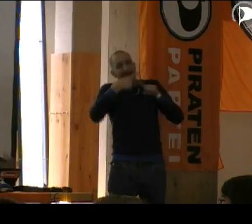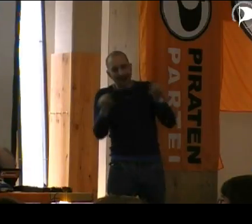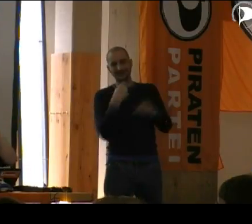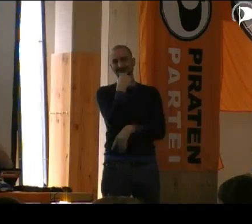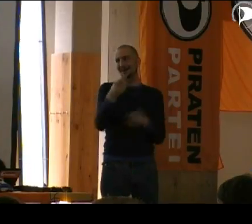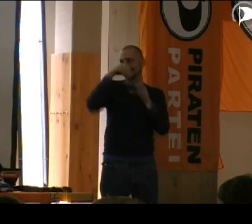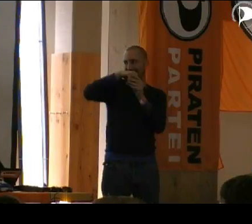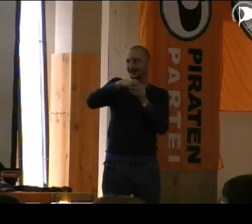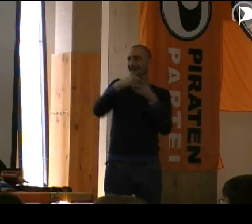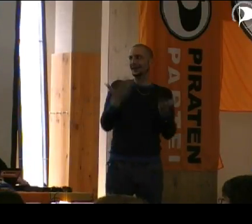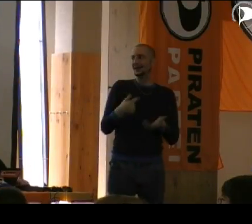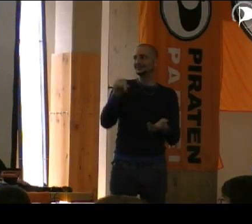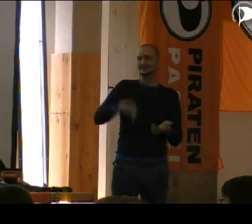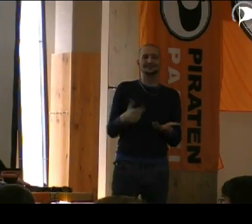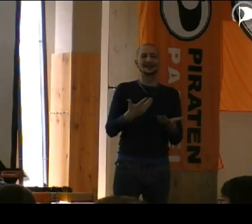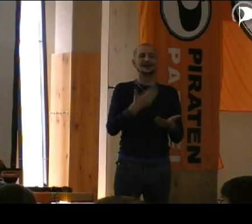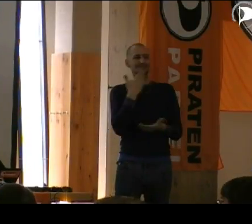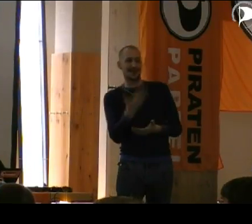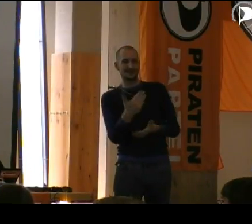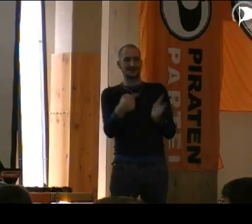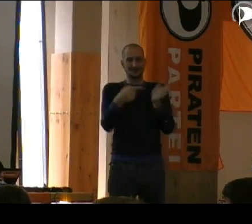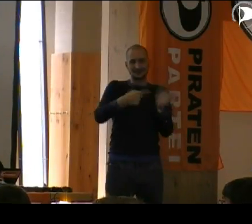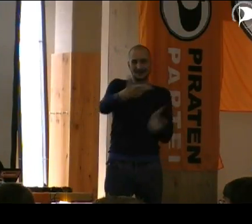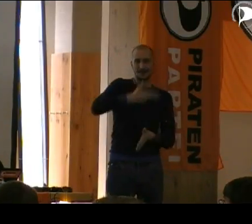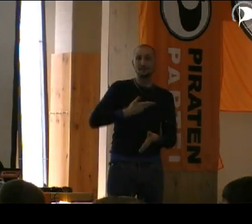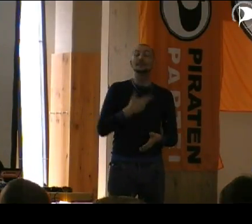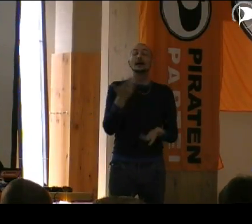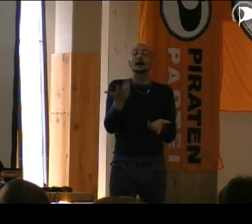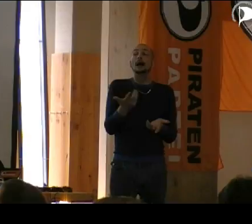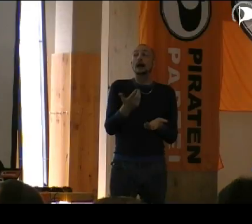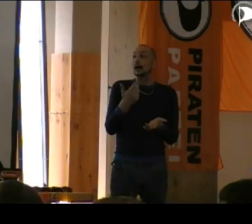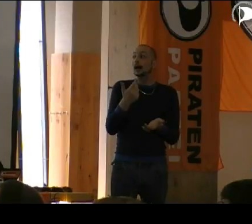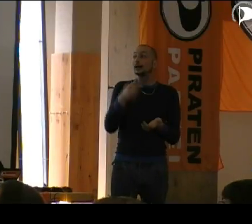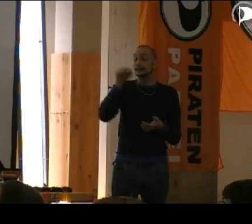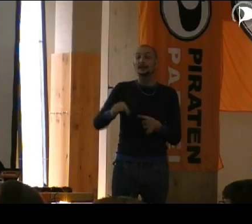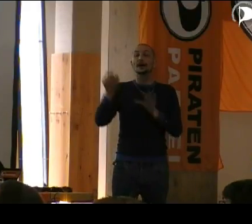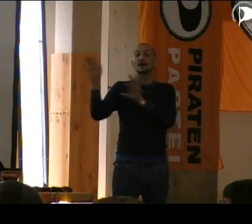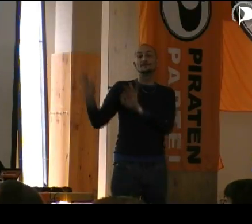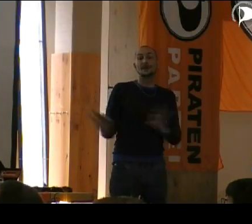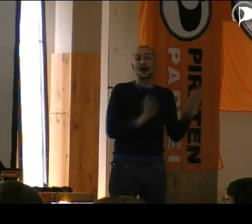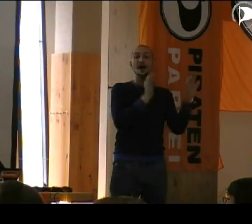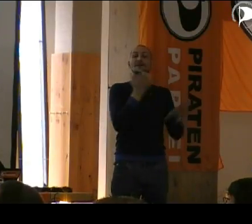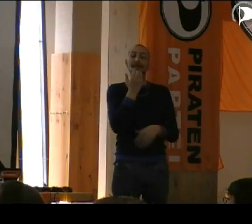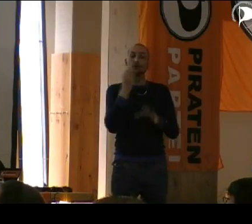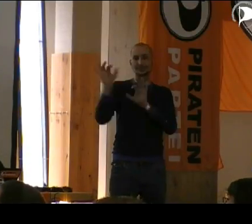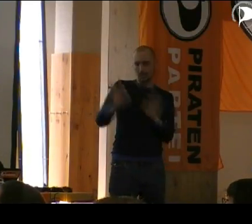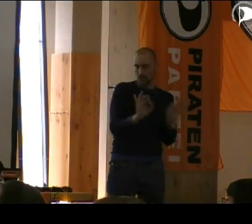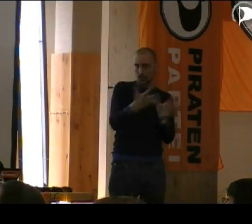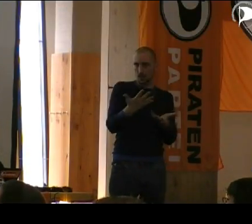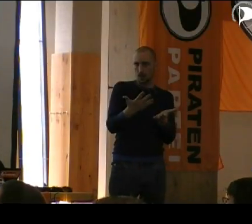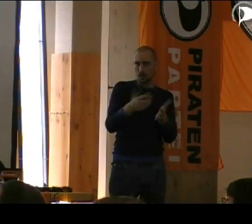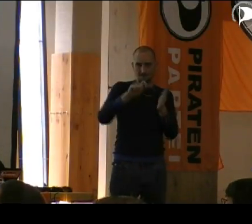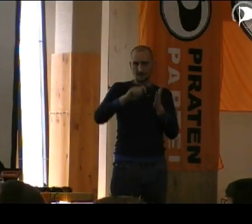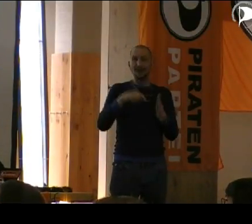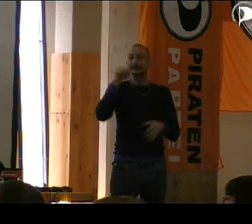gesagt verlieren ok danke klaus an den hinweis also so war das versammlungs war das nochmal besteht jemand